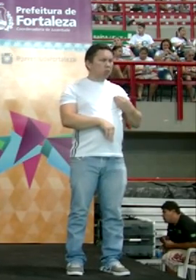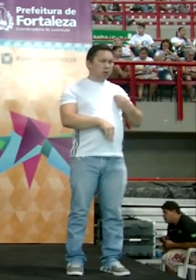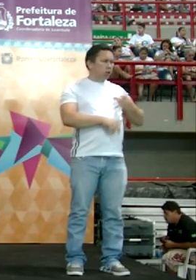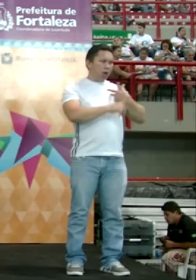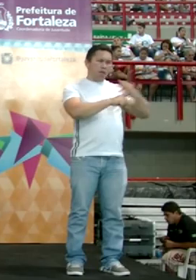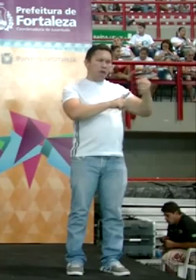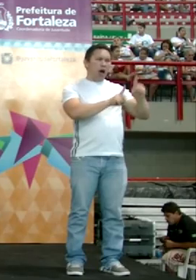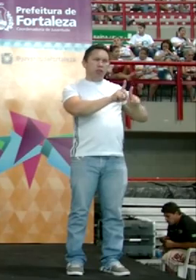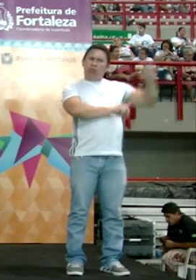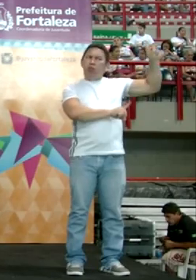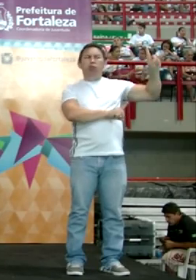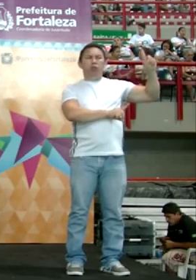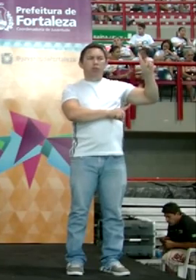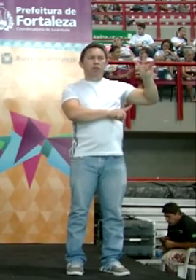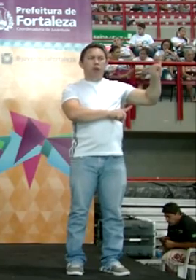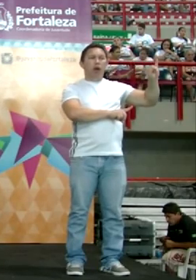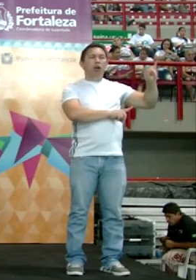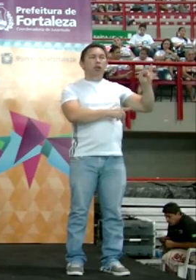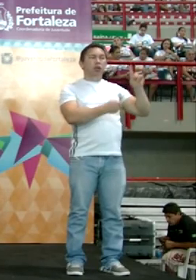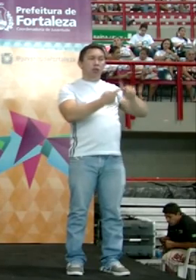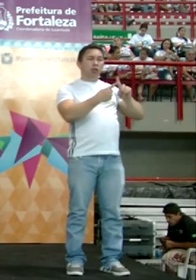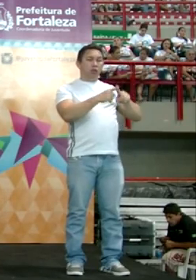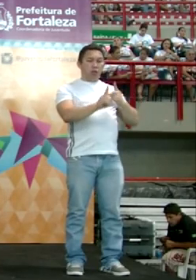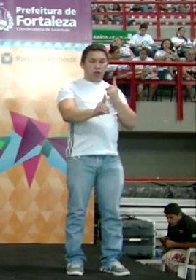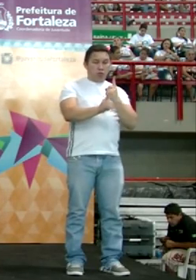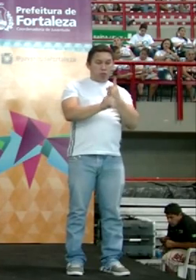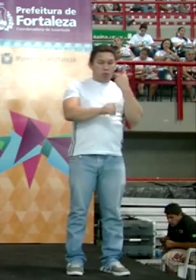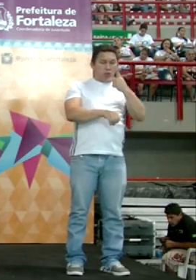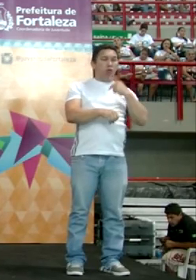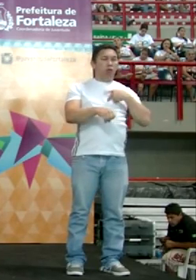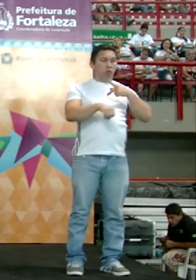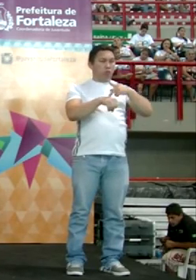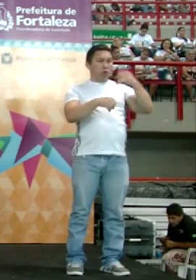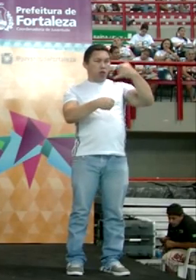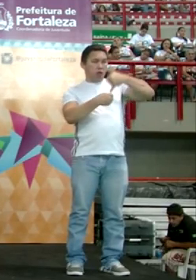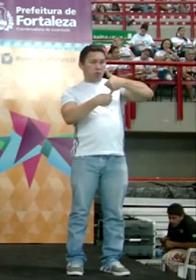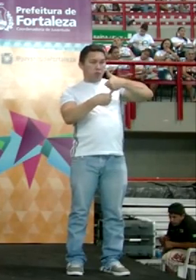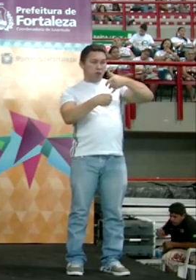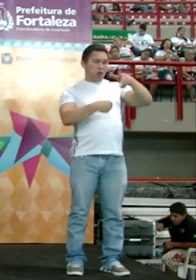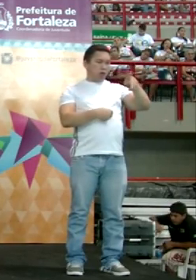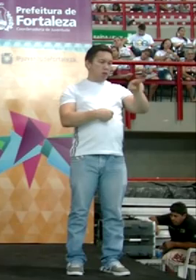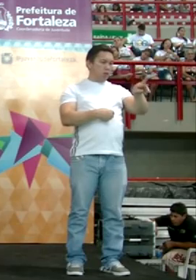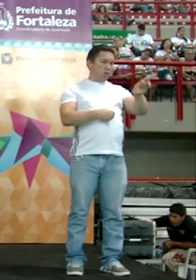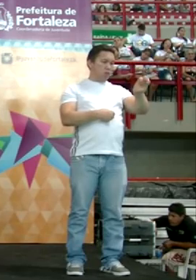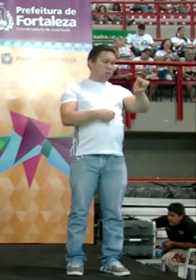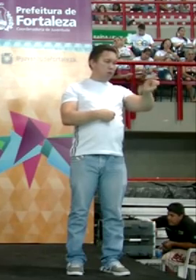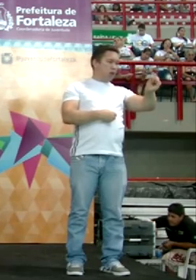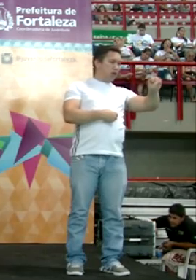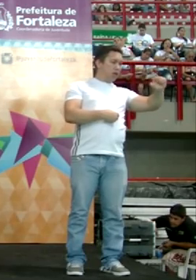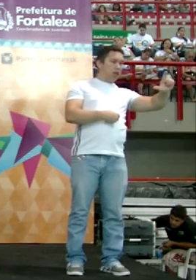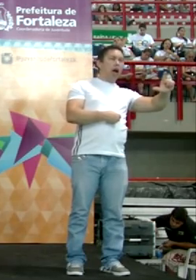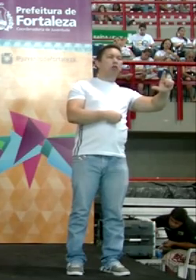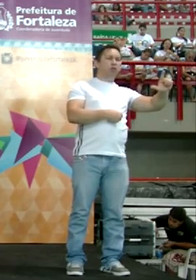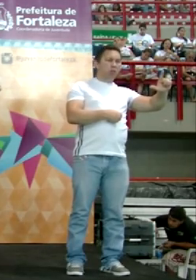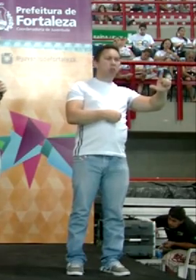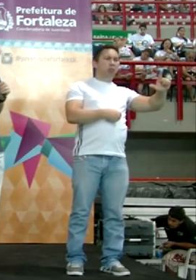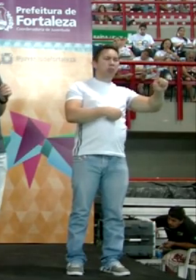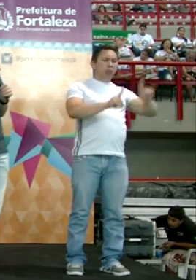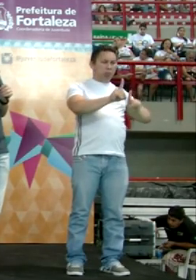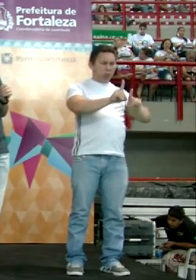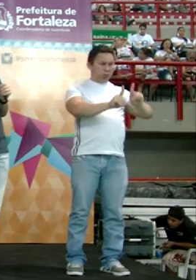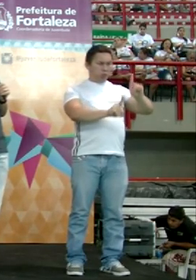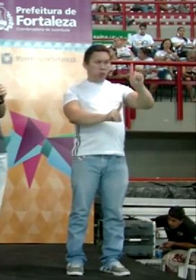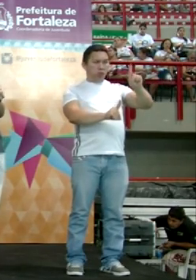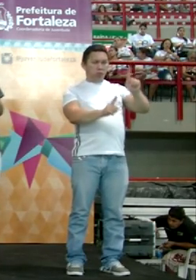já, tá? Então, a descoberta do petróleo do pré-sal aumentou bastante as reservas de petróleo, deu uma